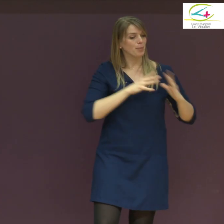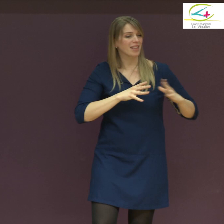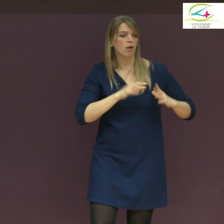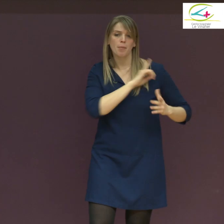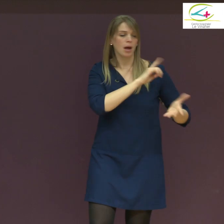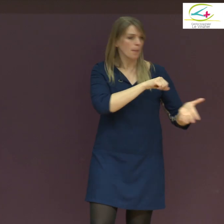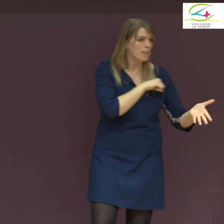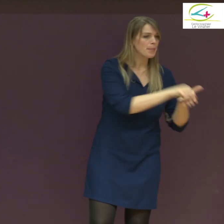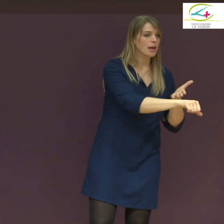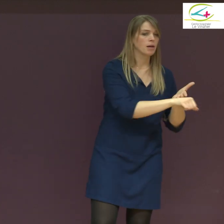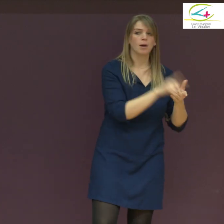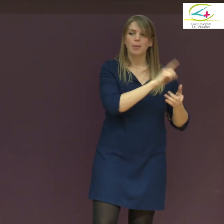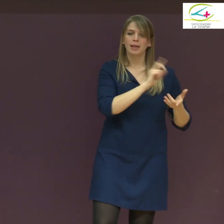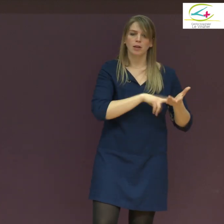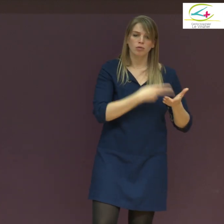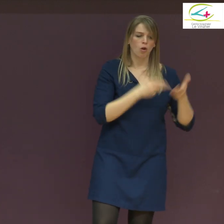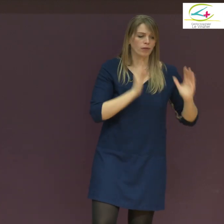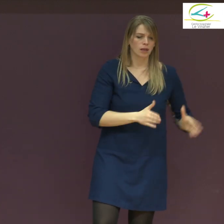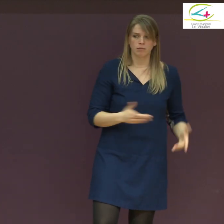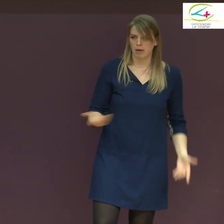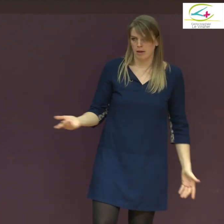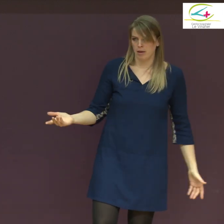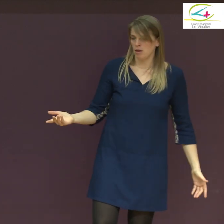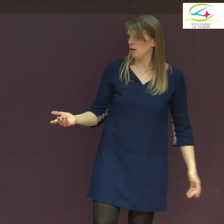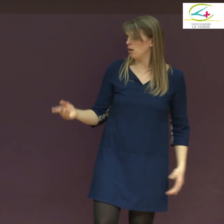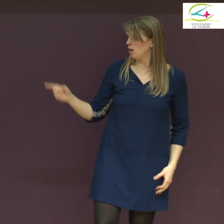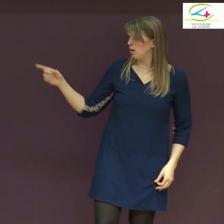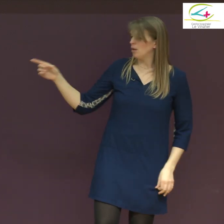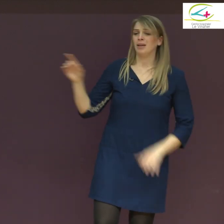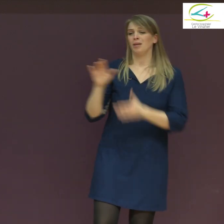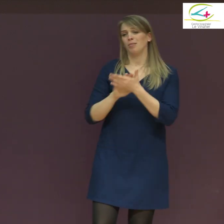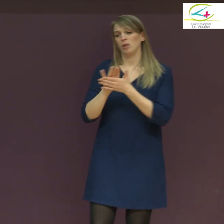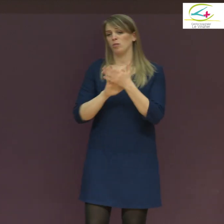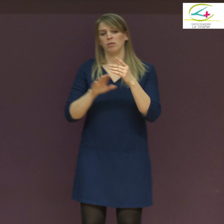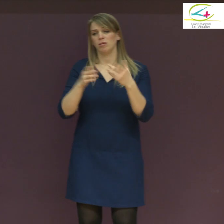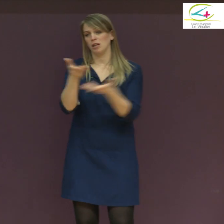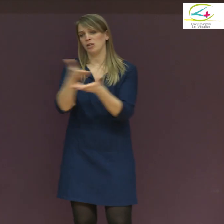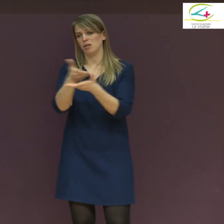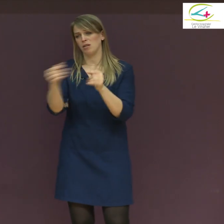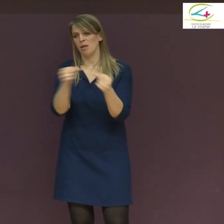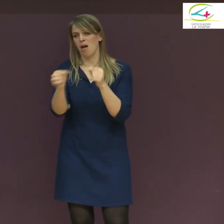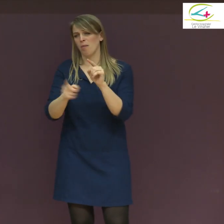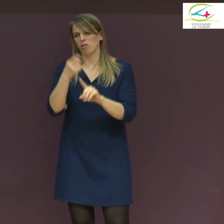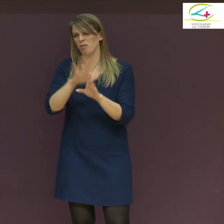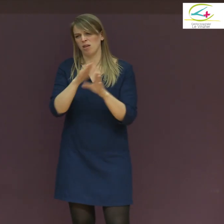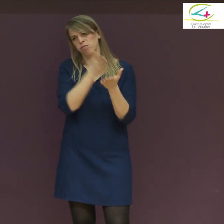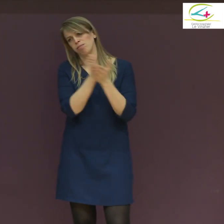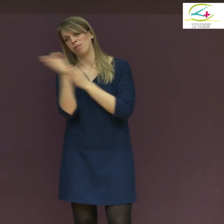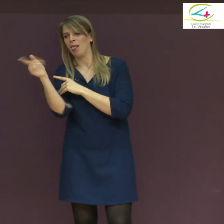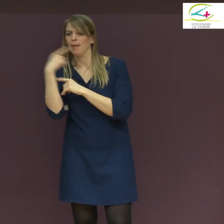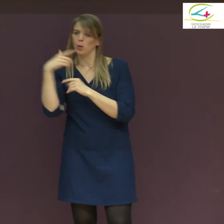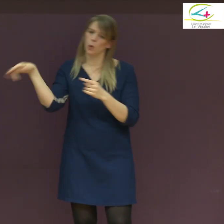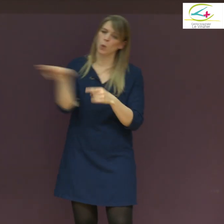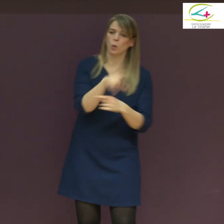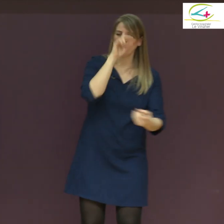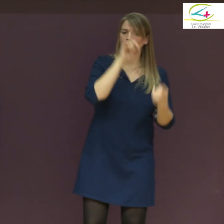que traducteurs officiels. C'est des questions très importantes, mais je vous propose qu'on essaye peut-être de se poser la question suite. C'est des questions vraiment très